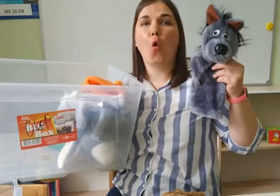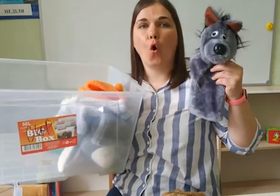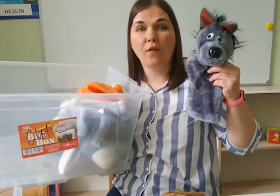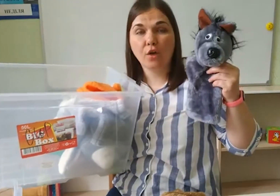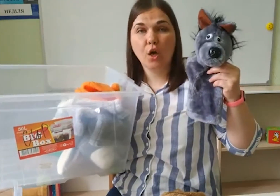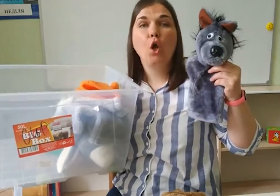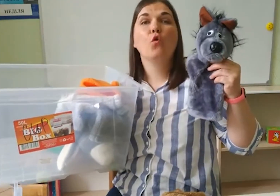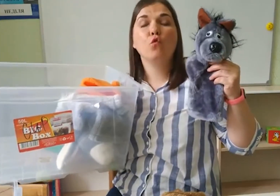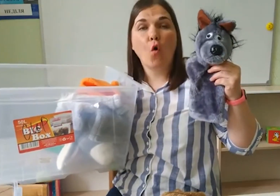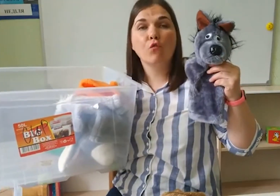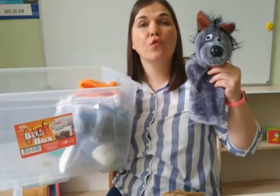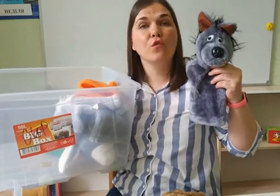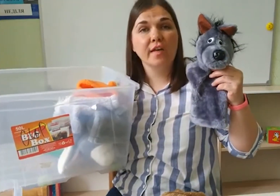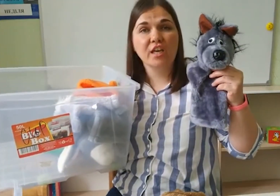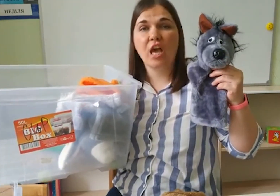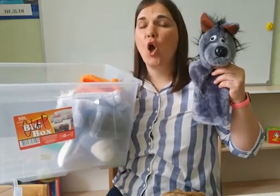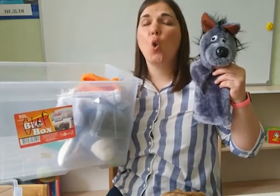Вовк, вовк виє.